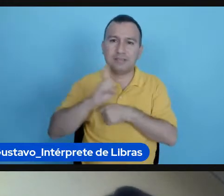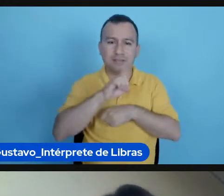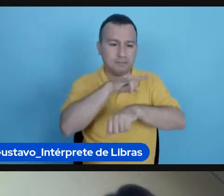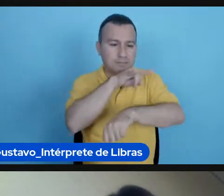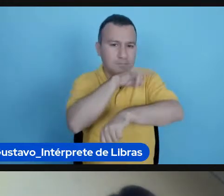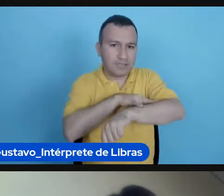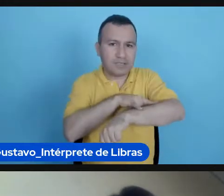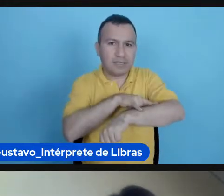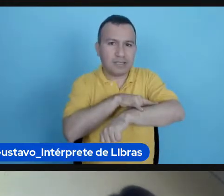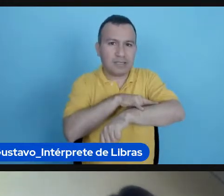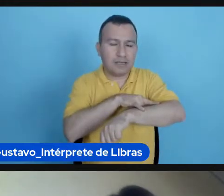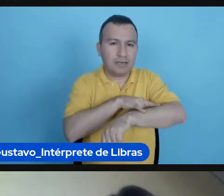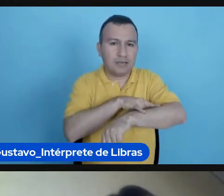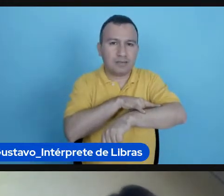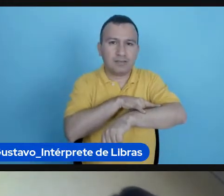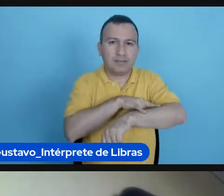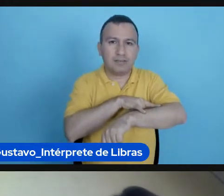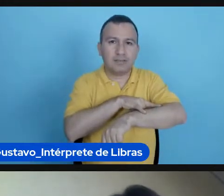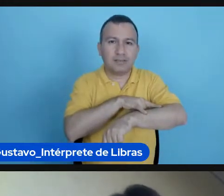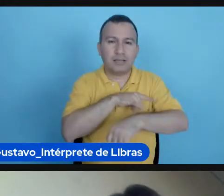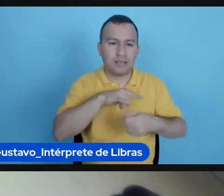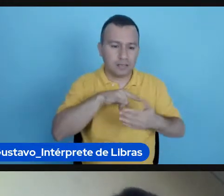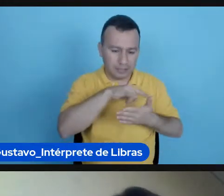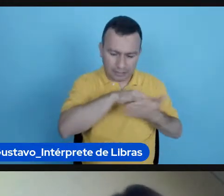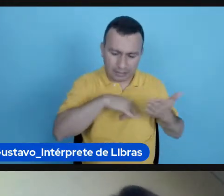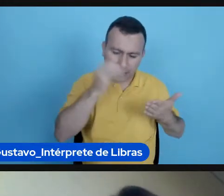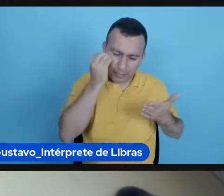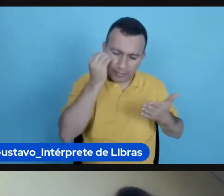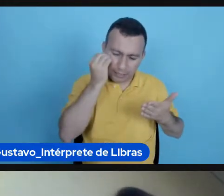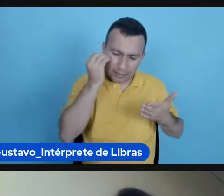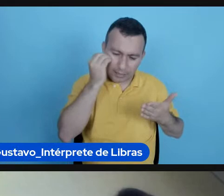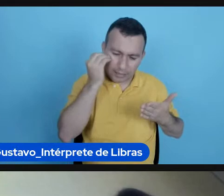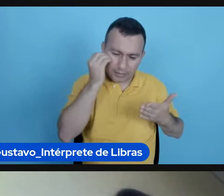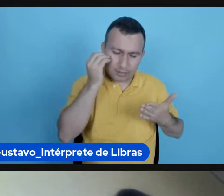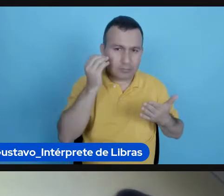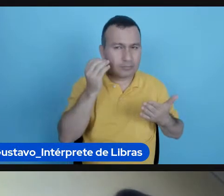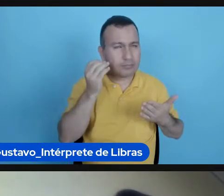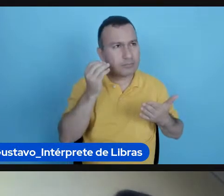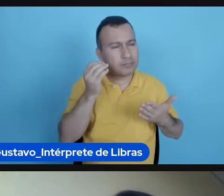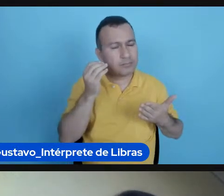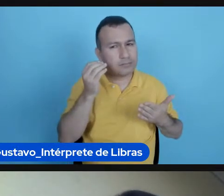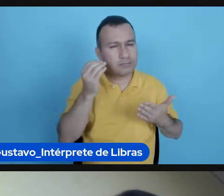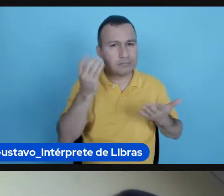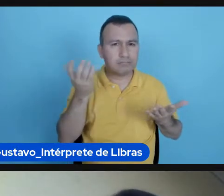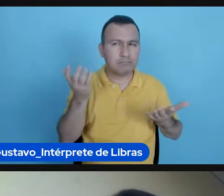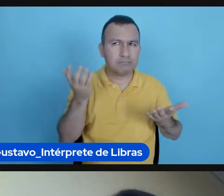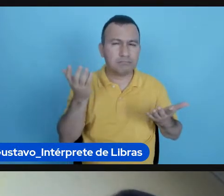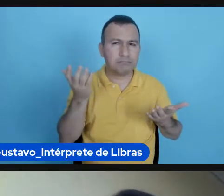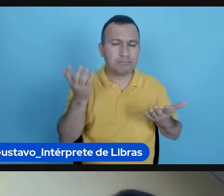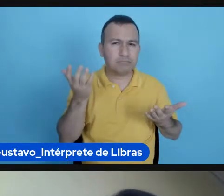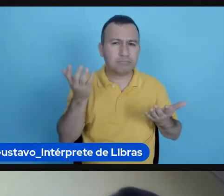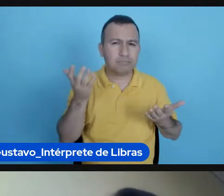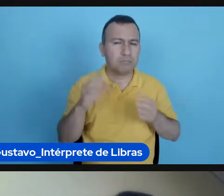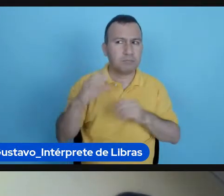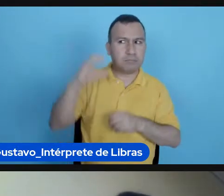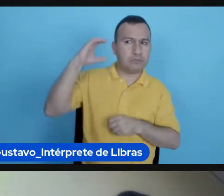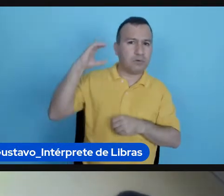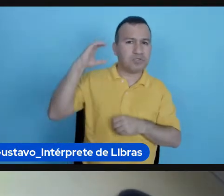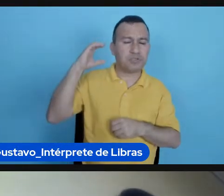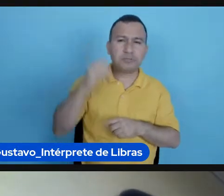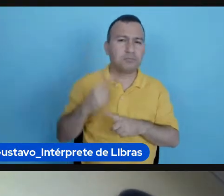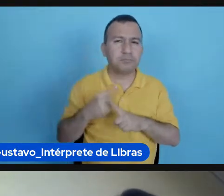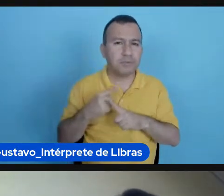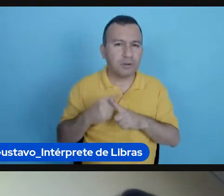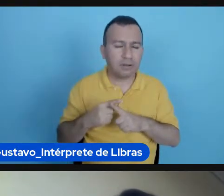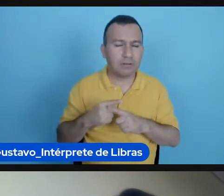tentar ver o que estava posto lá nos documentos? Por que que ela não podia mostrar isso inicialmente? O que pensa, o